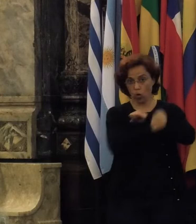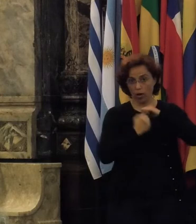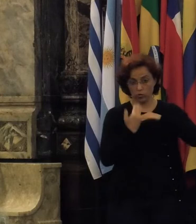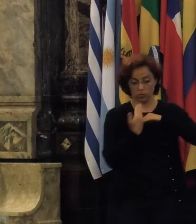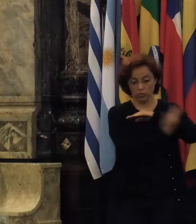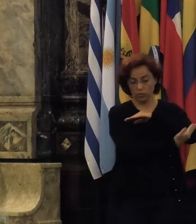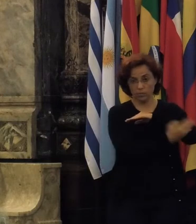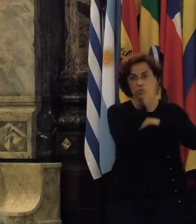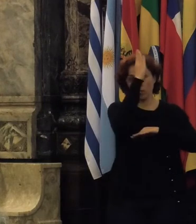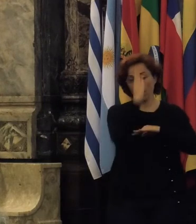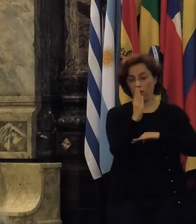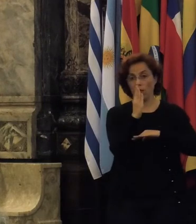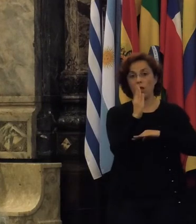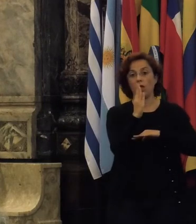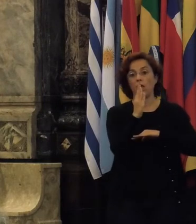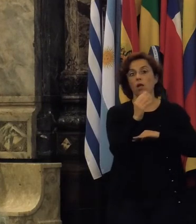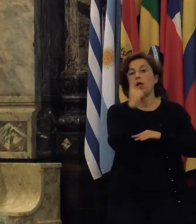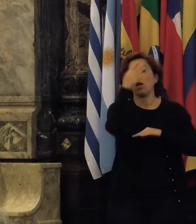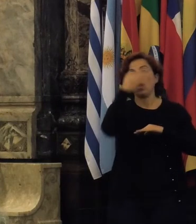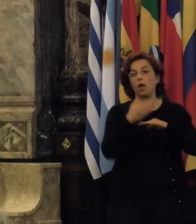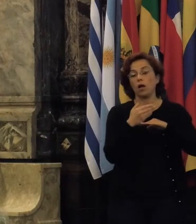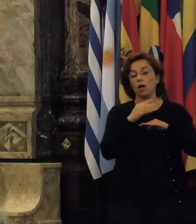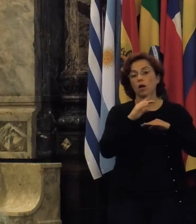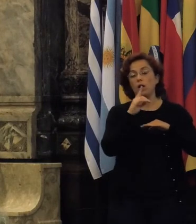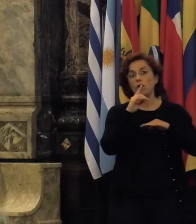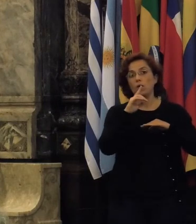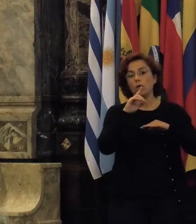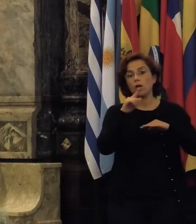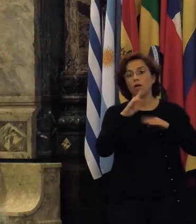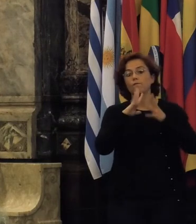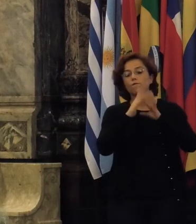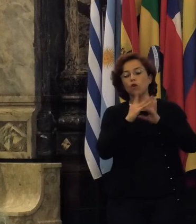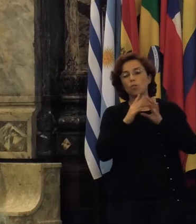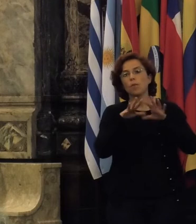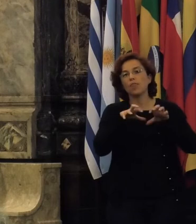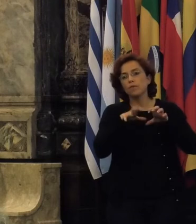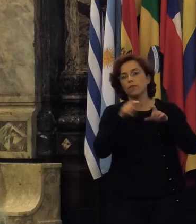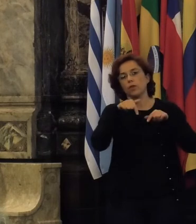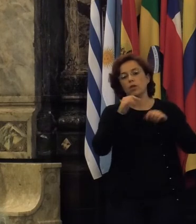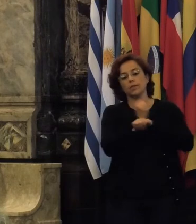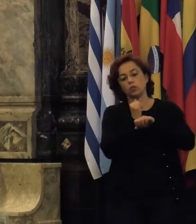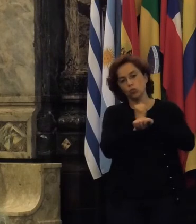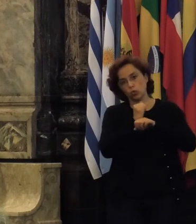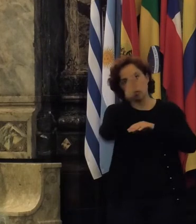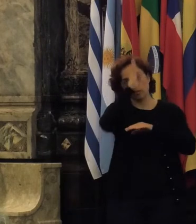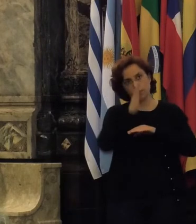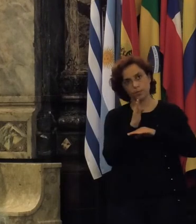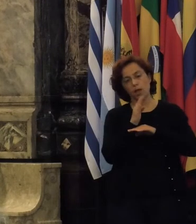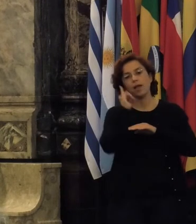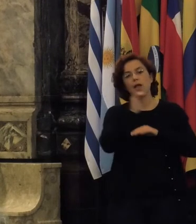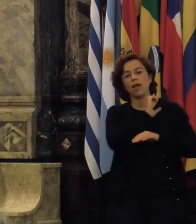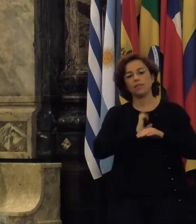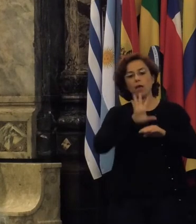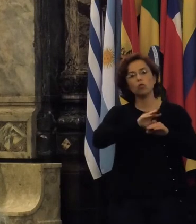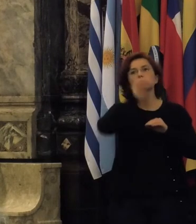sucesión posible que nos llevó un año definir entre formas de vivir en instituciones una vez que el Estado